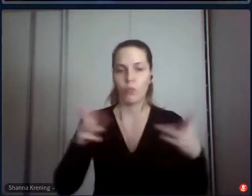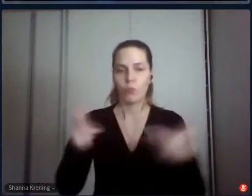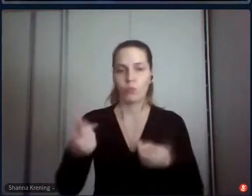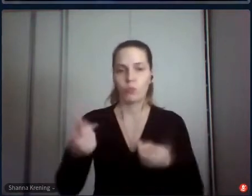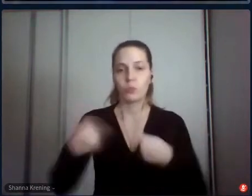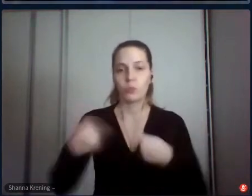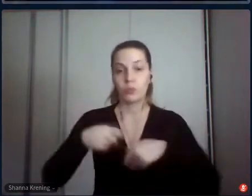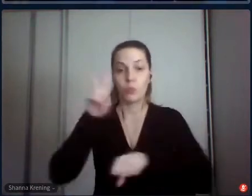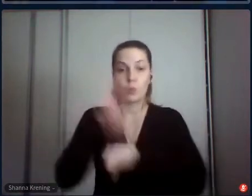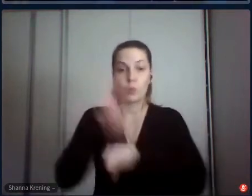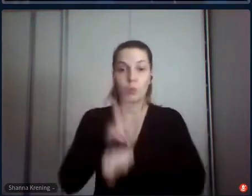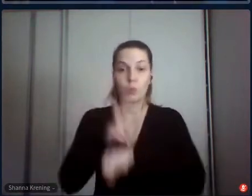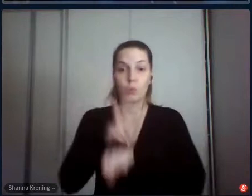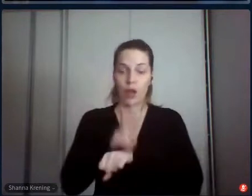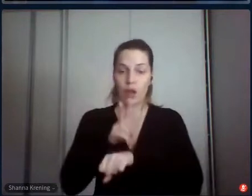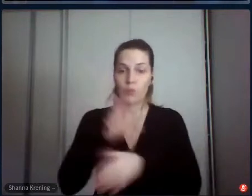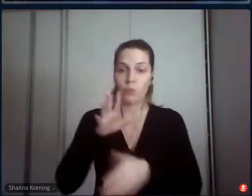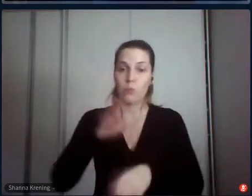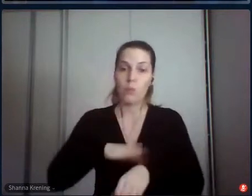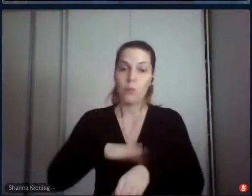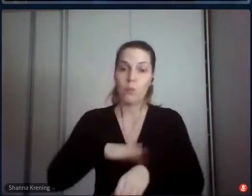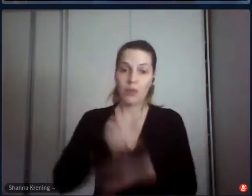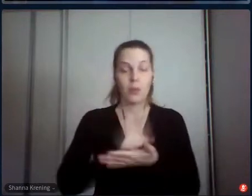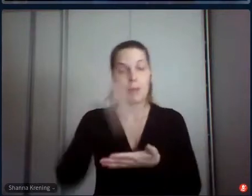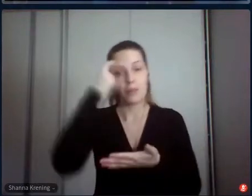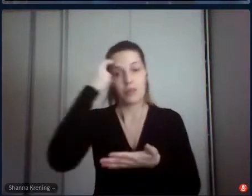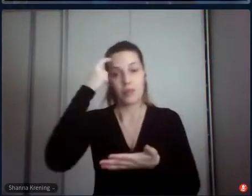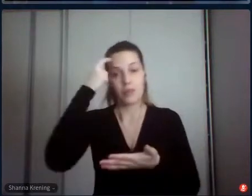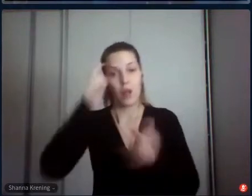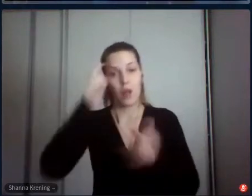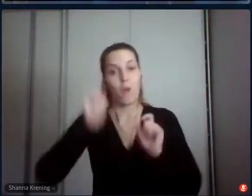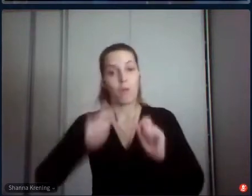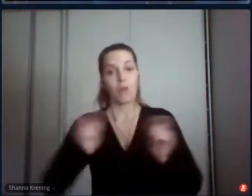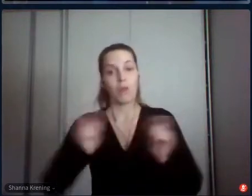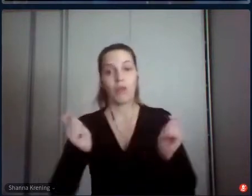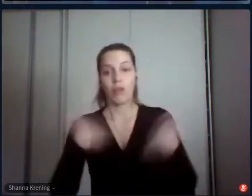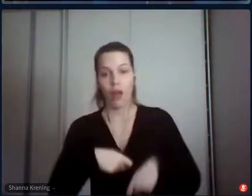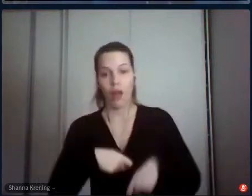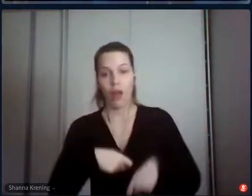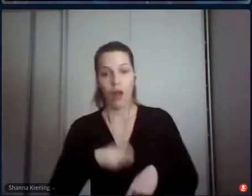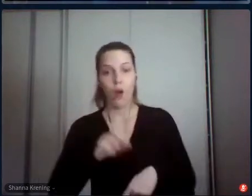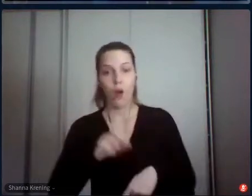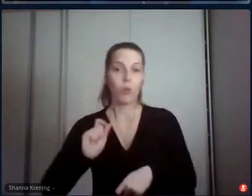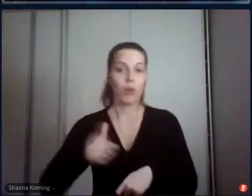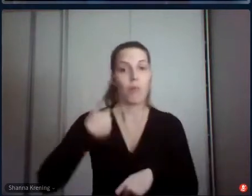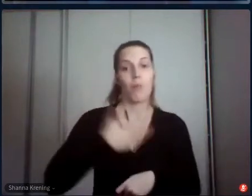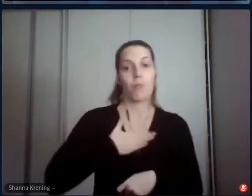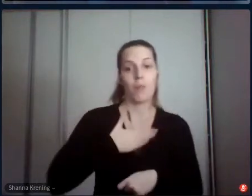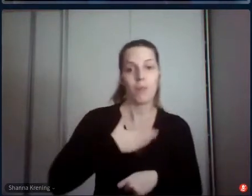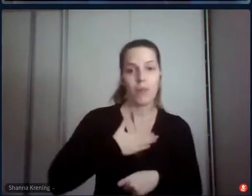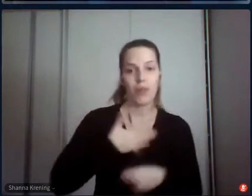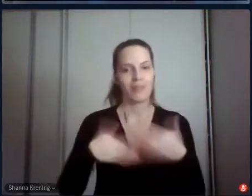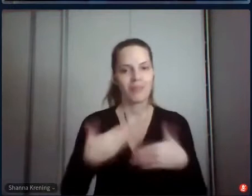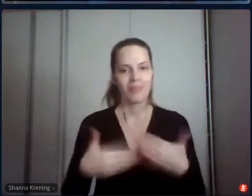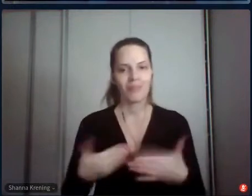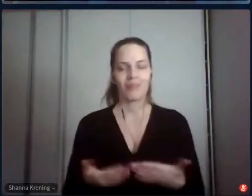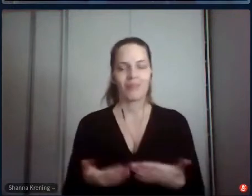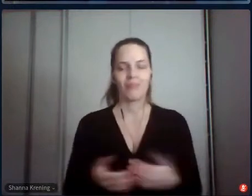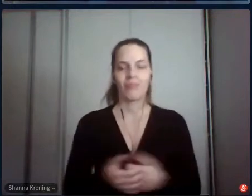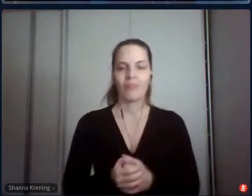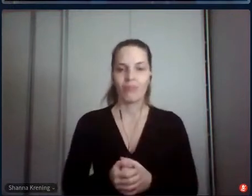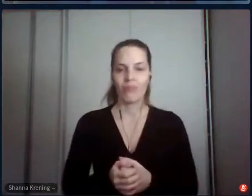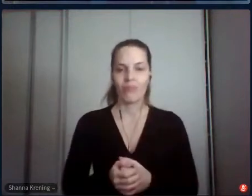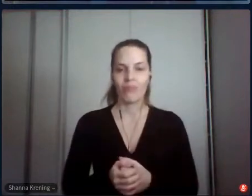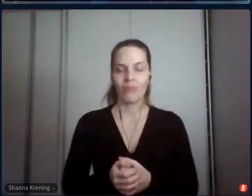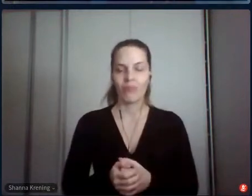para pensar bem o que vai poder fazer, o que é melhor, né. Então, não vai ter os pré-requisitos e correquisitos